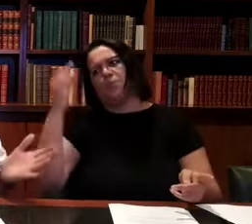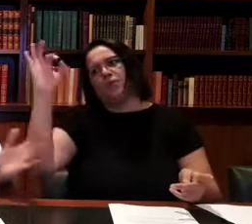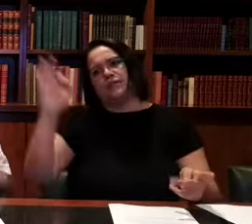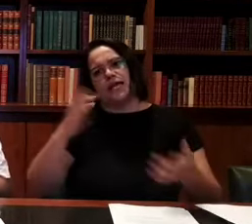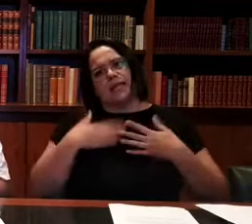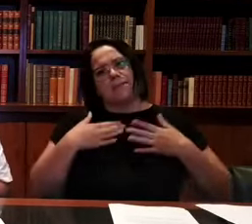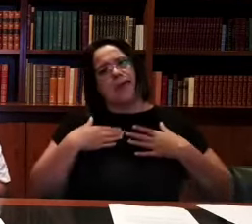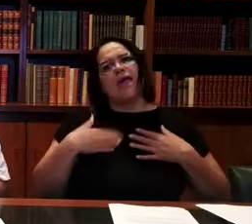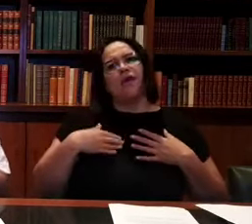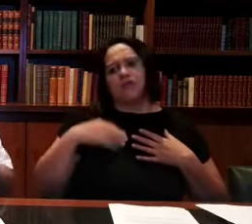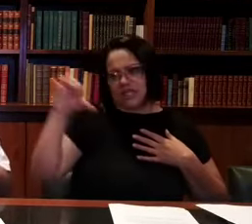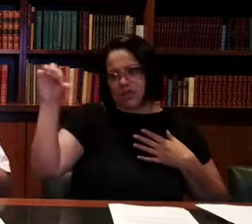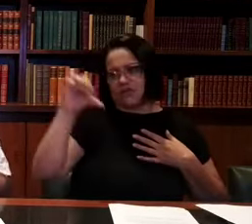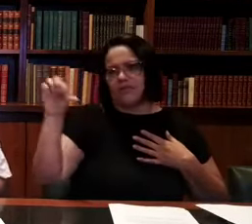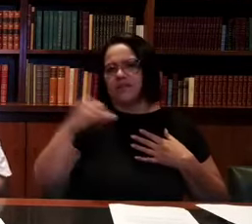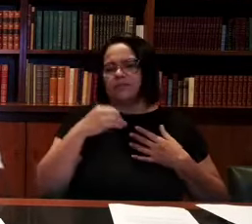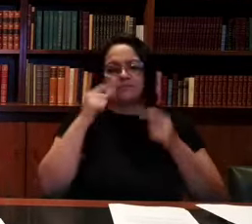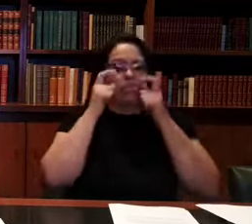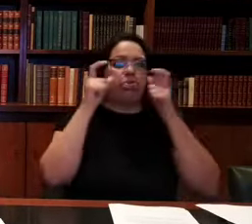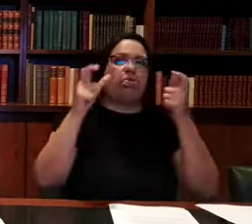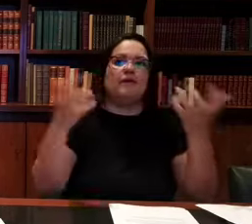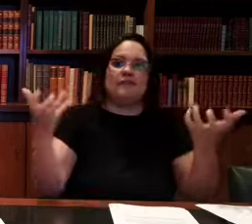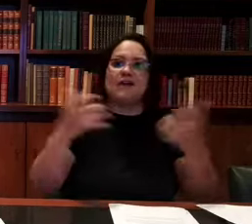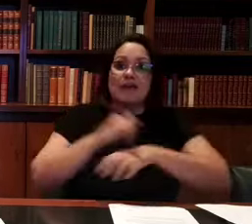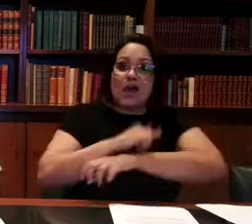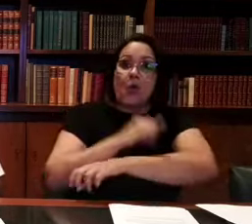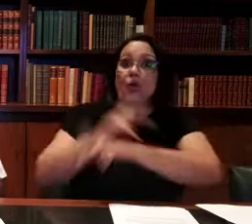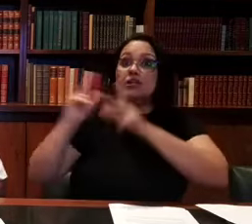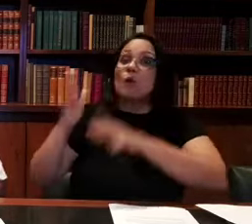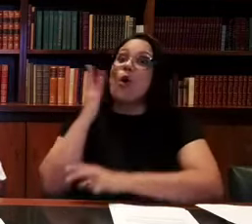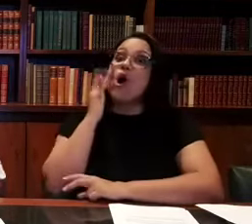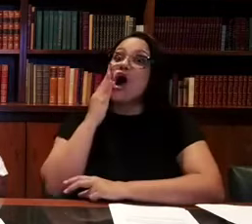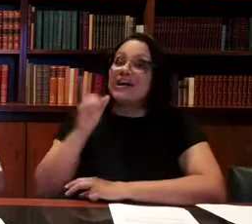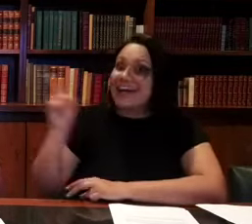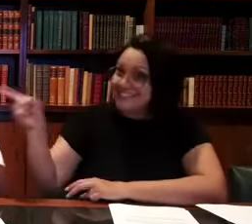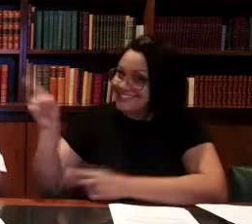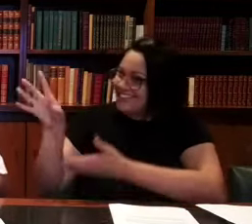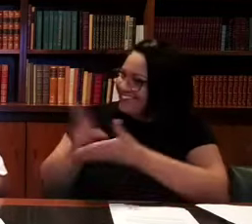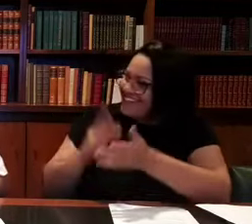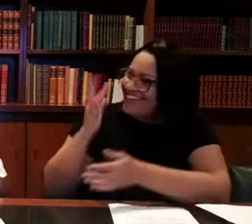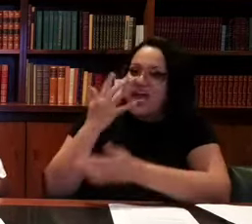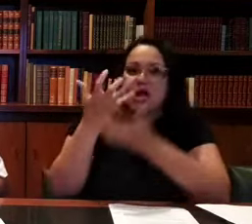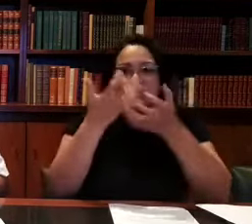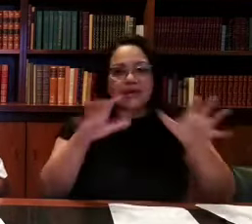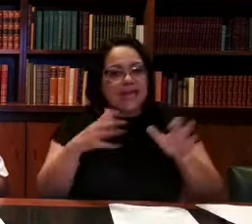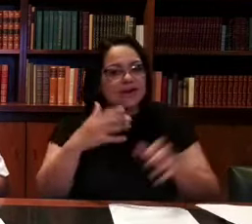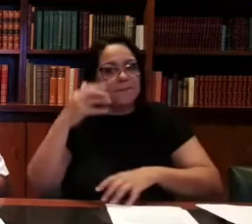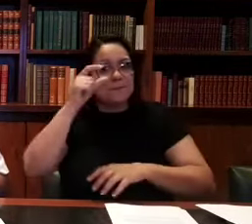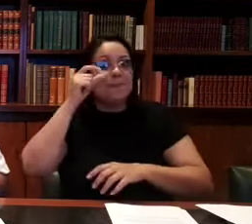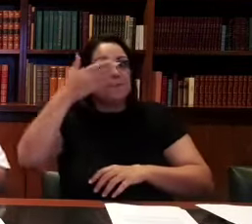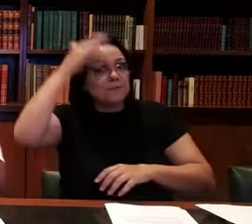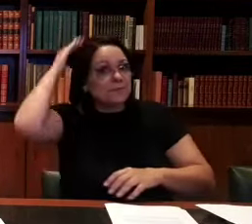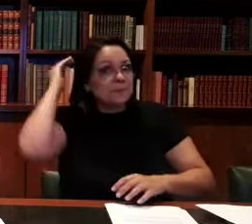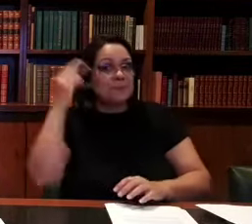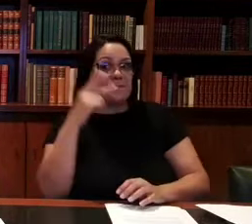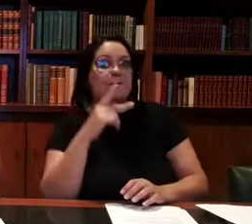para você possa muito bolo acabou outras se você Guardado na o PG